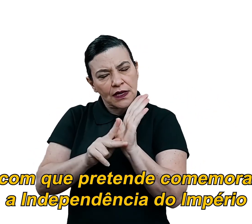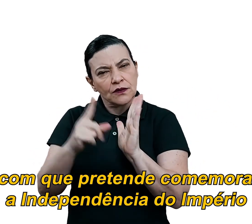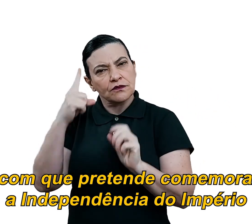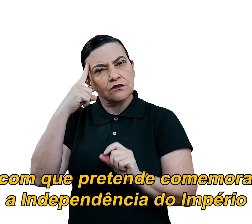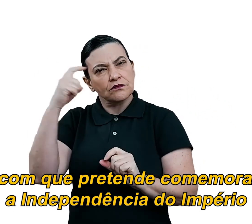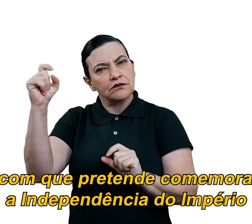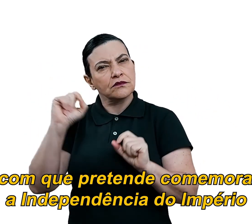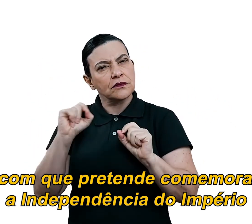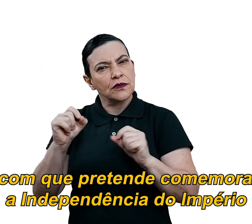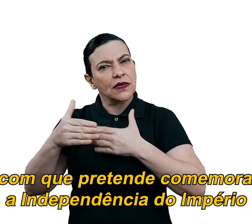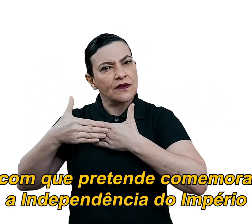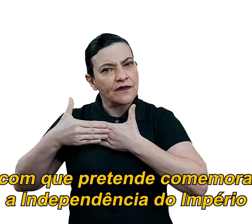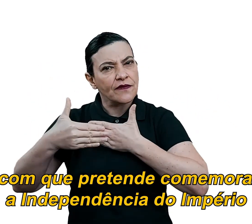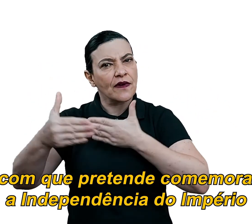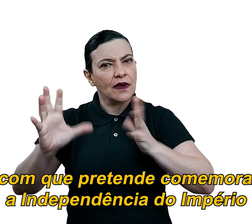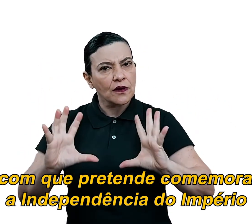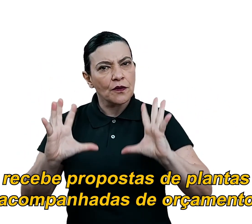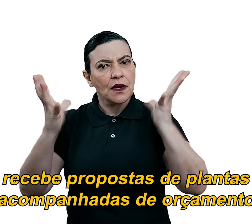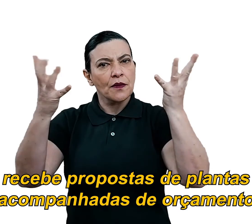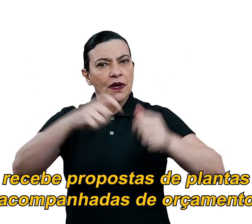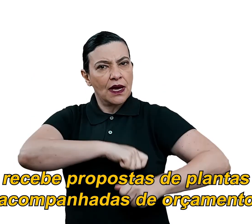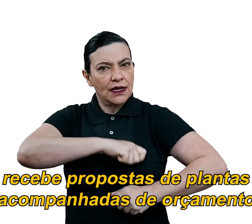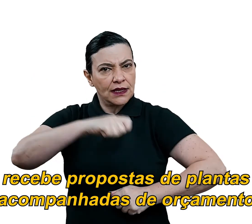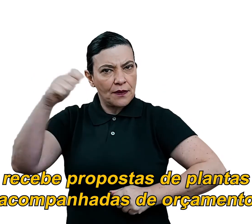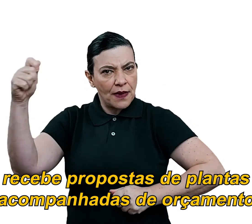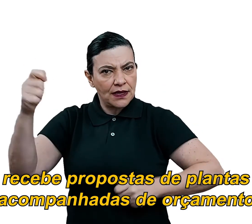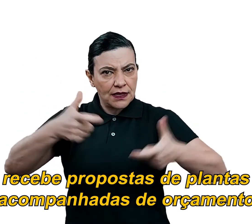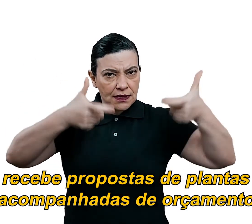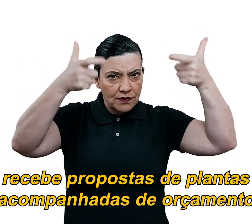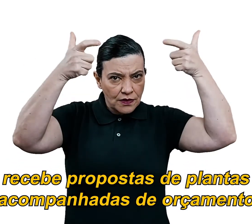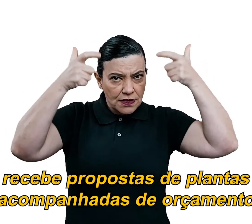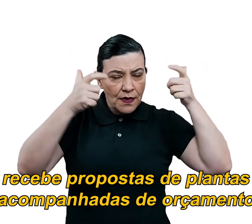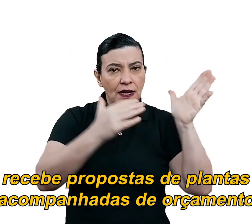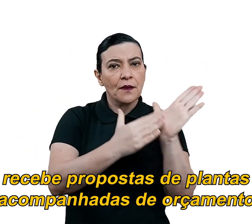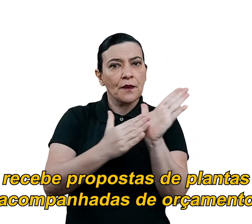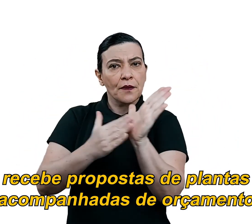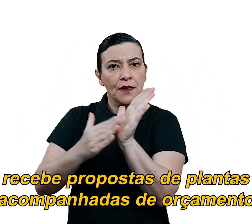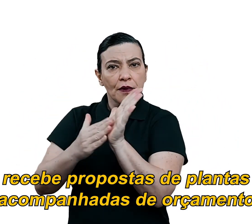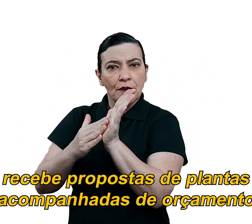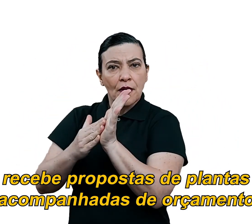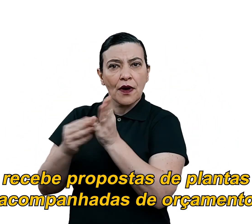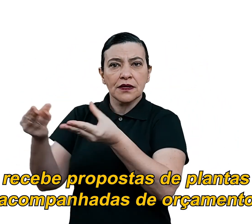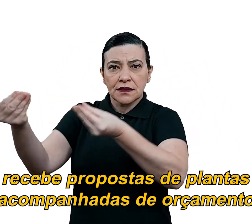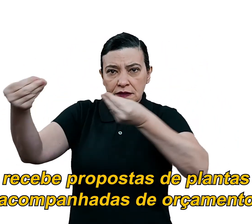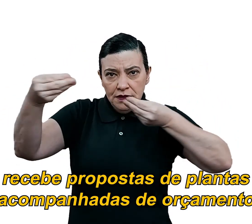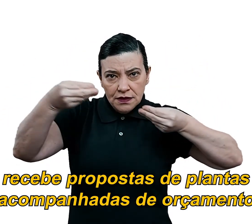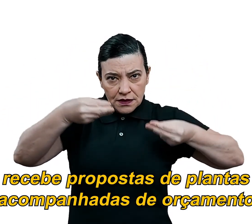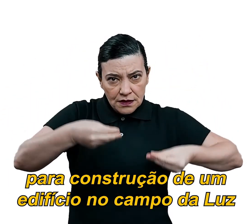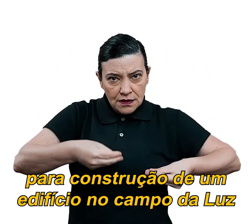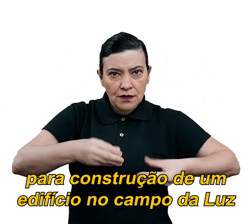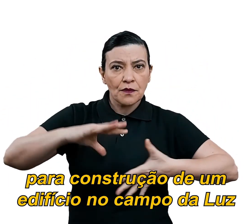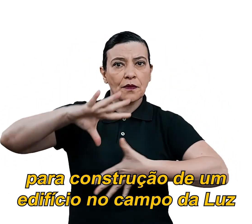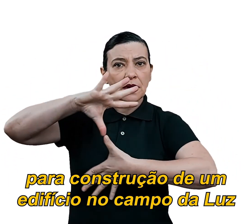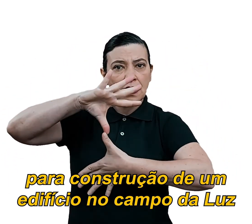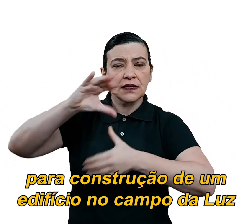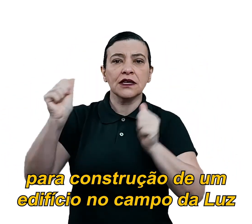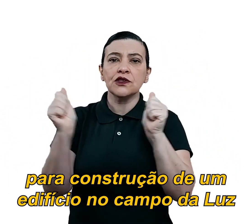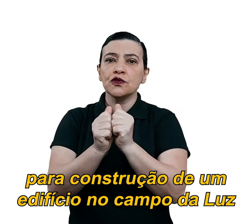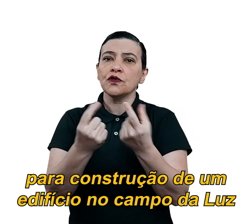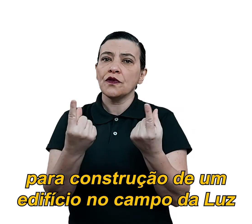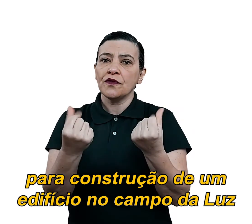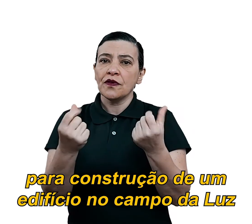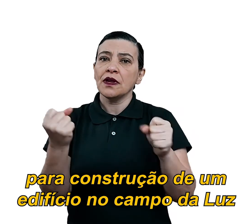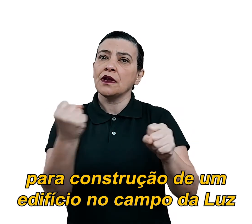que pretende comemorar a independência do Império, recebe propostas de plantas acompanhadas de orçamento para a construção